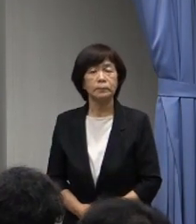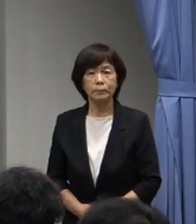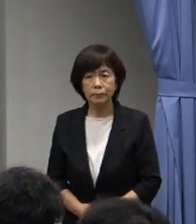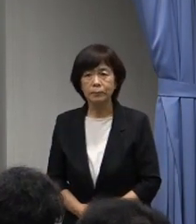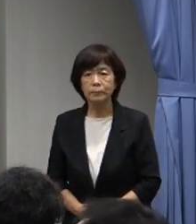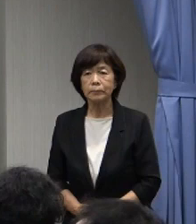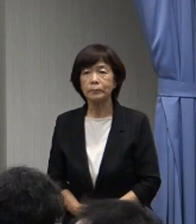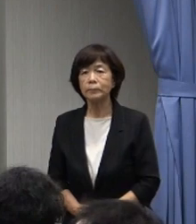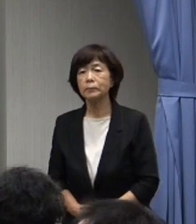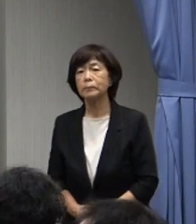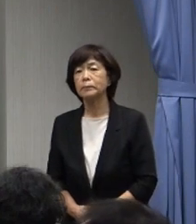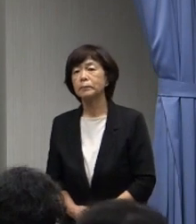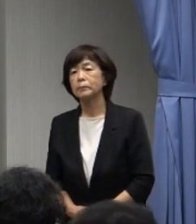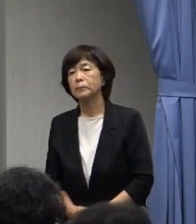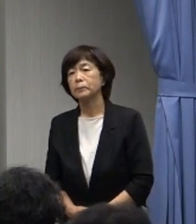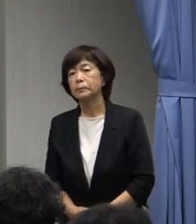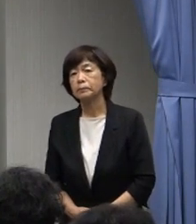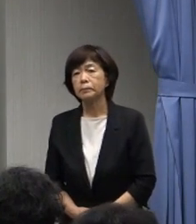英語です。